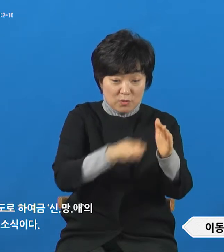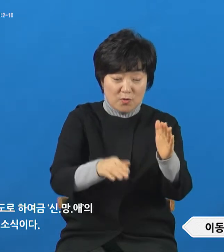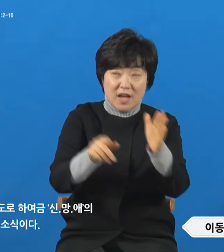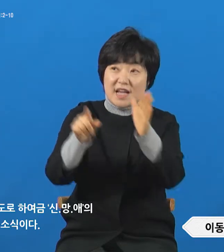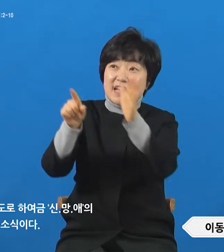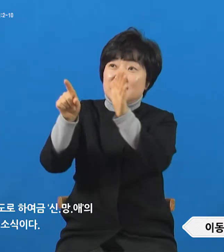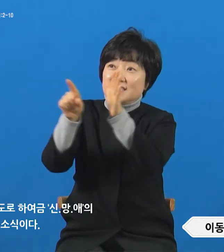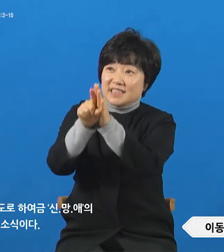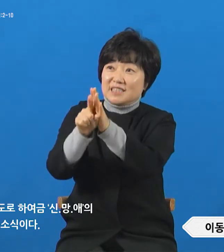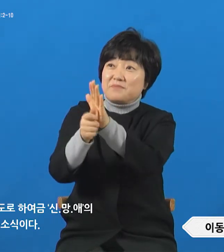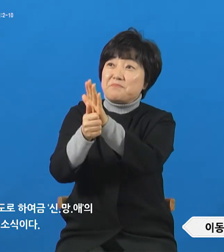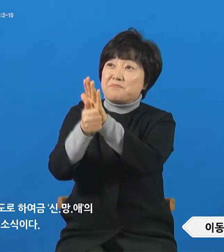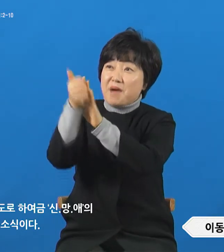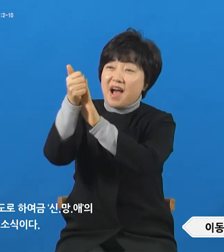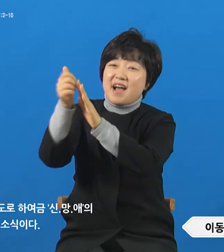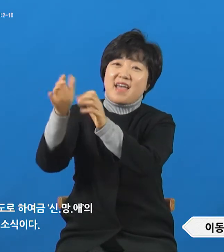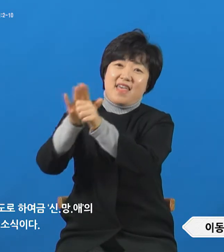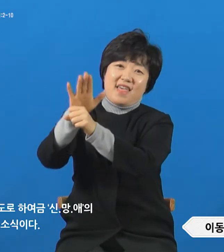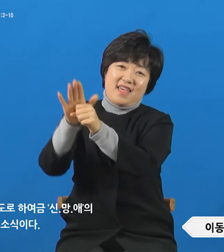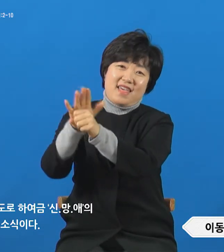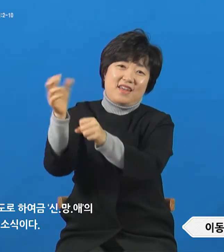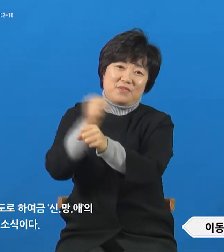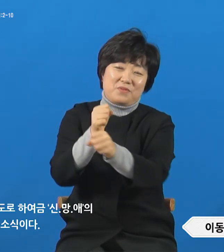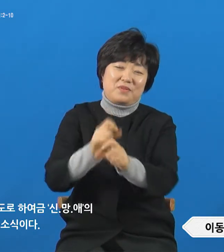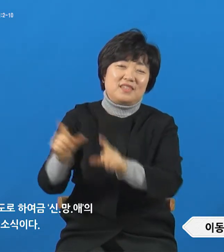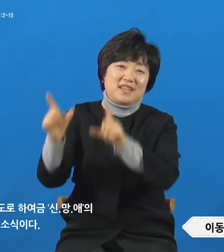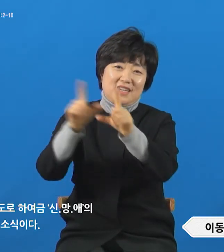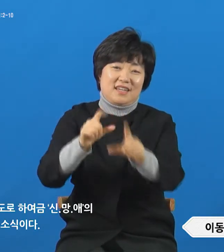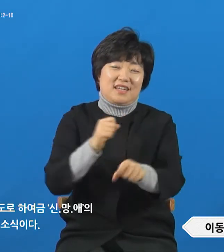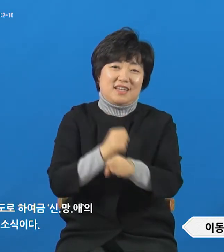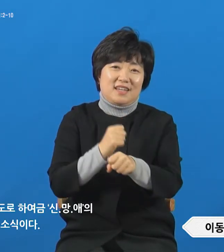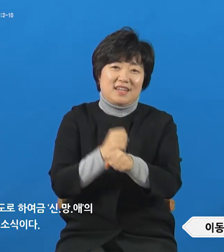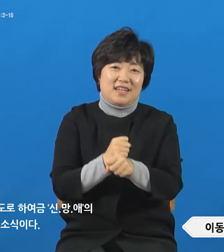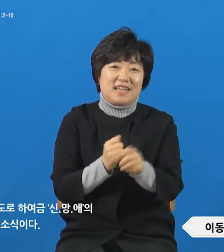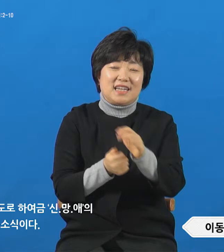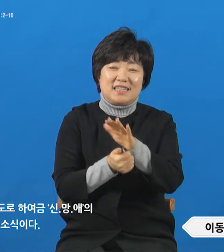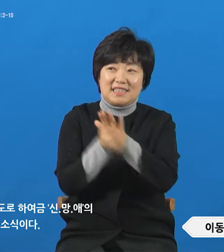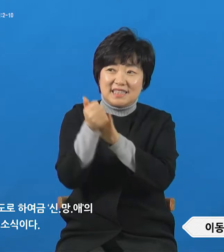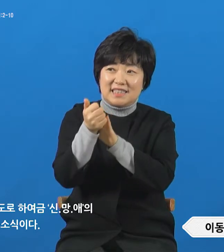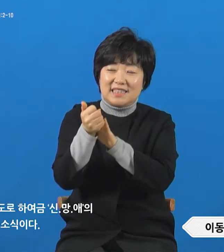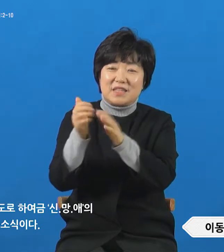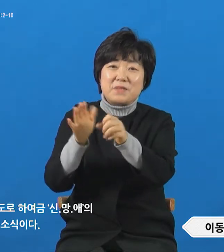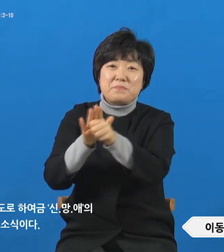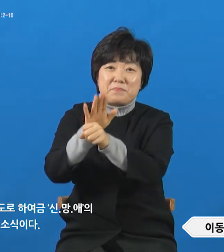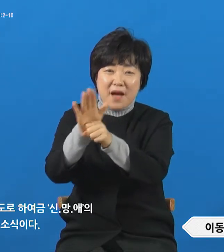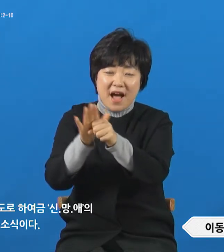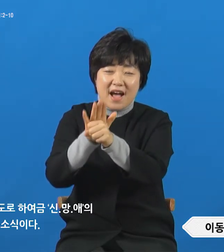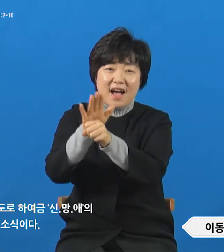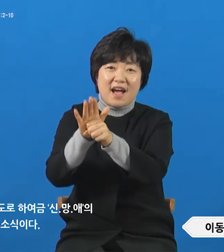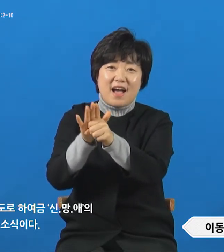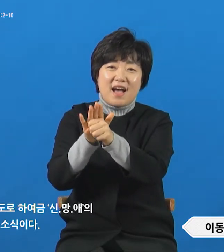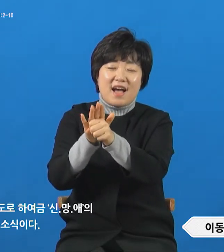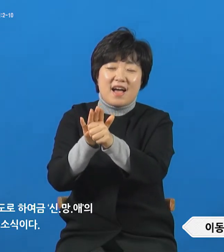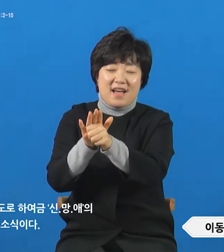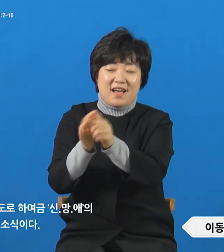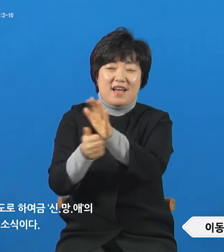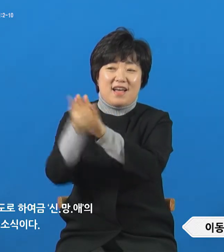신망의 삶을 살게 하는 소식인 것입니다. 신망의 아시죠? 신망의 뭐예요? 신, 믿음,